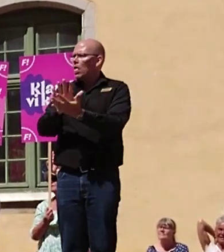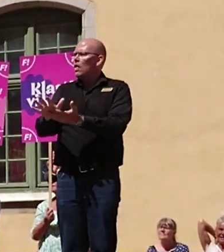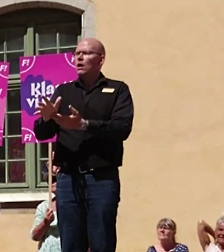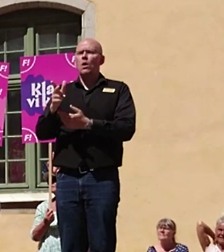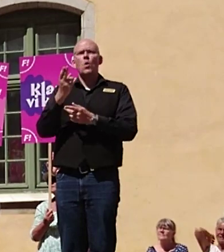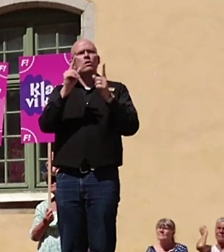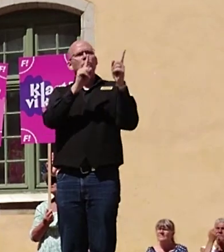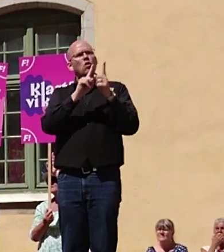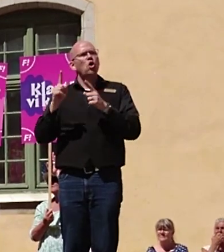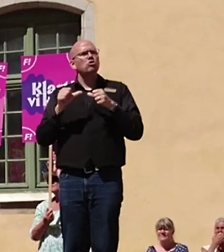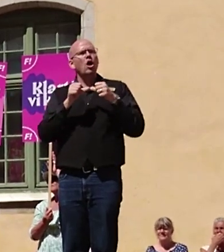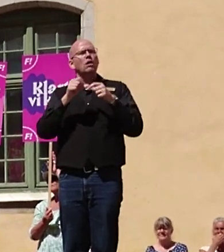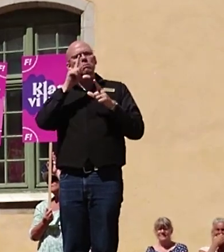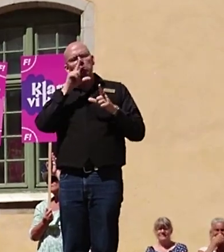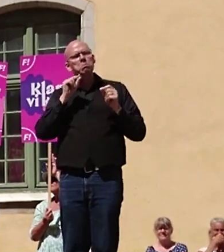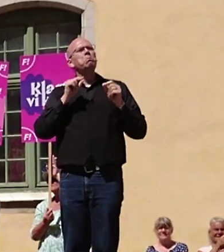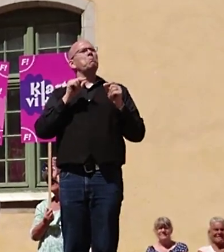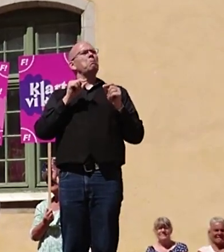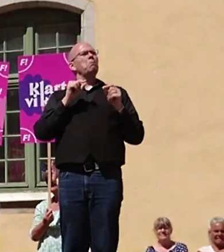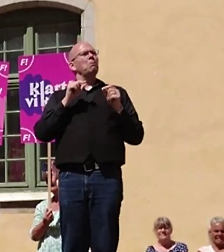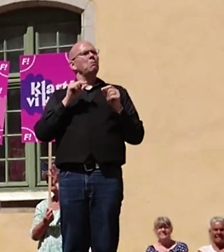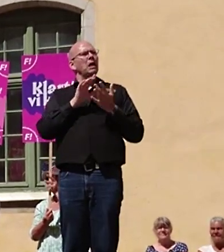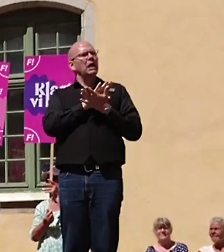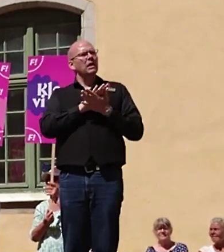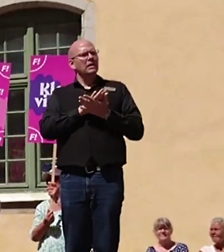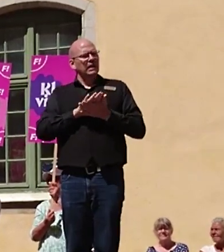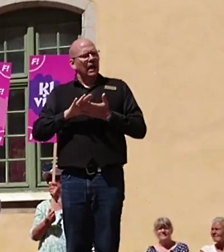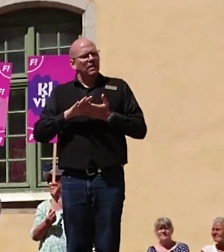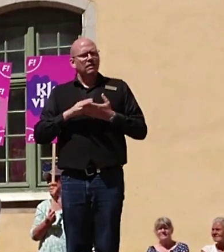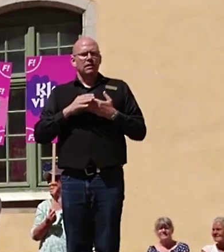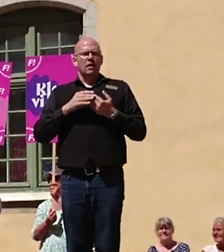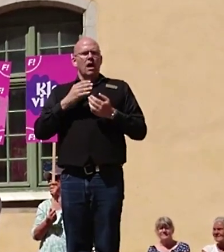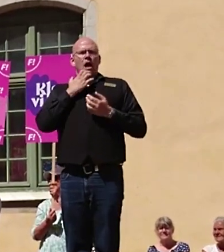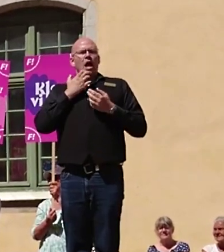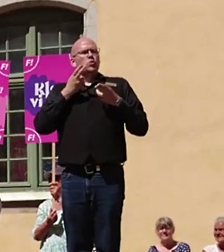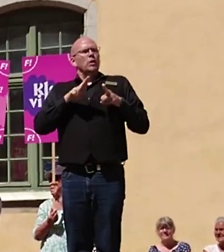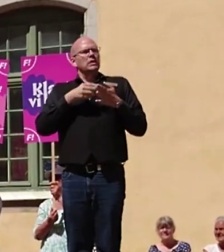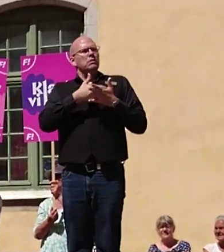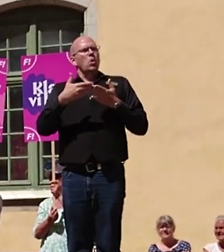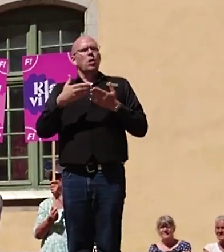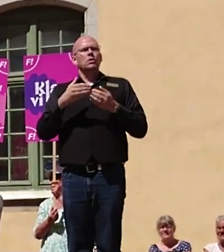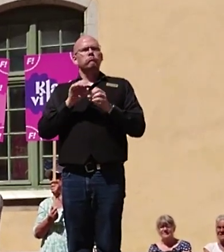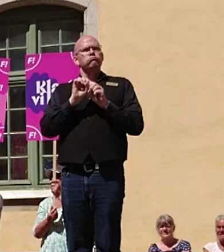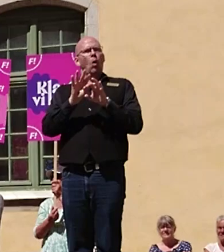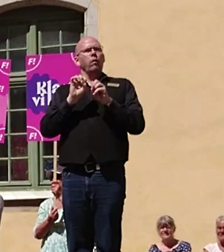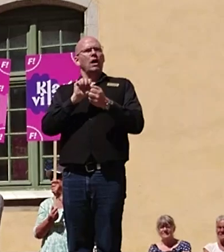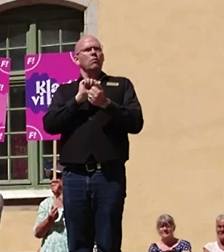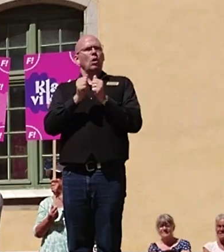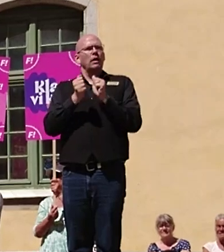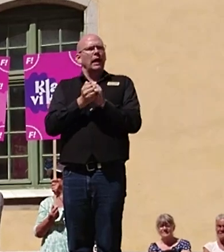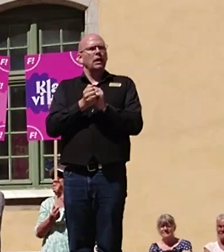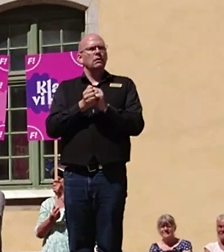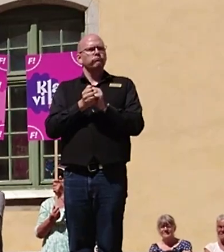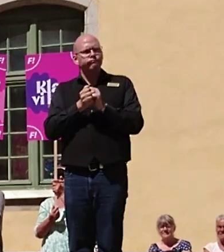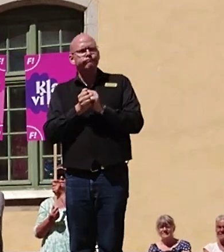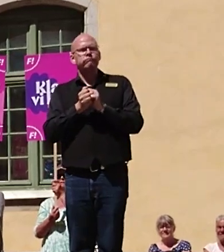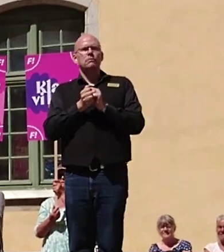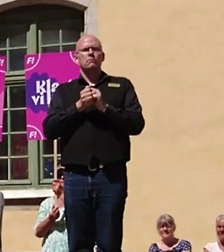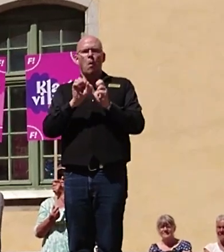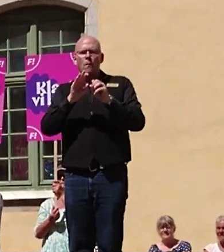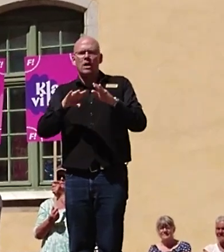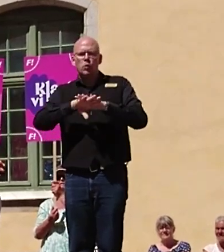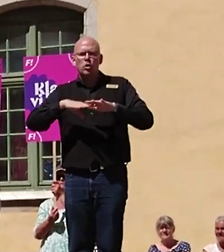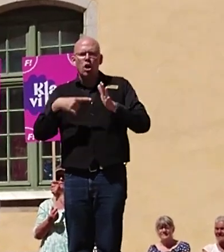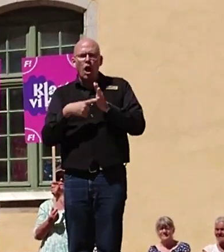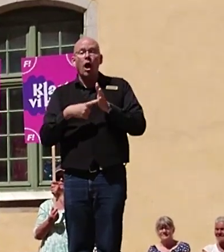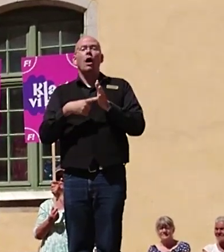urfolkrörelsen upptäckte att om man pratar i ett juridiskt språk och påverkar politiskt så att grundlagen ändras, så